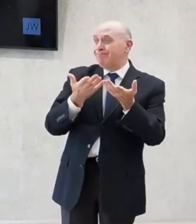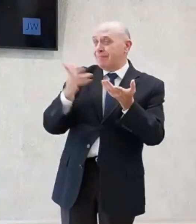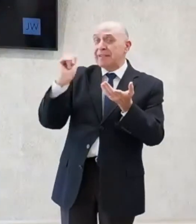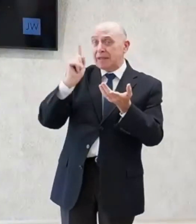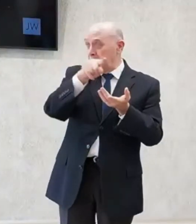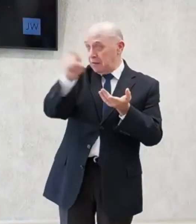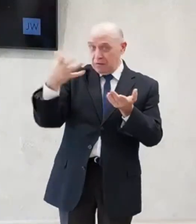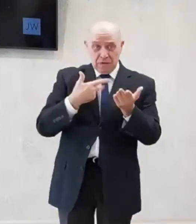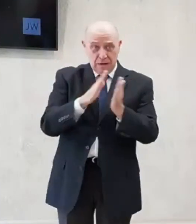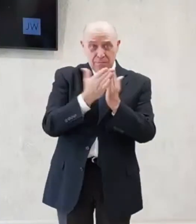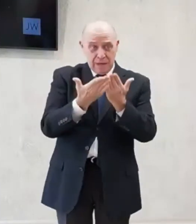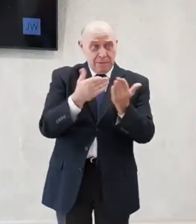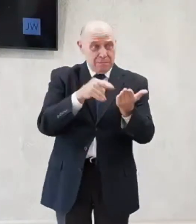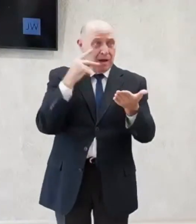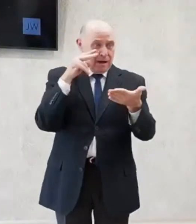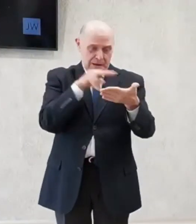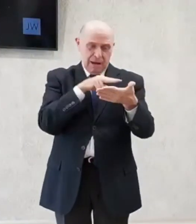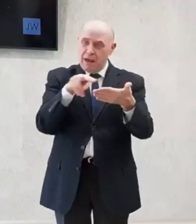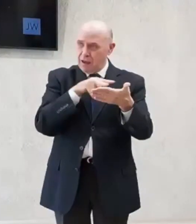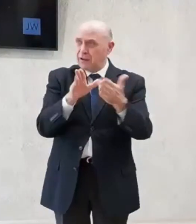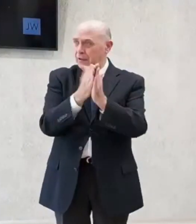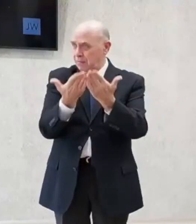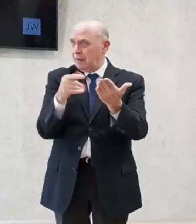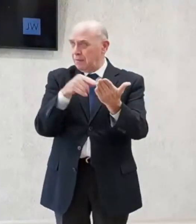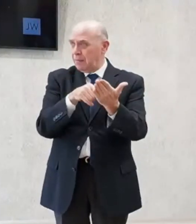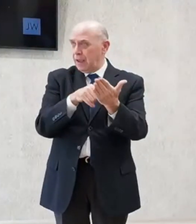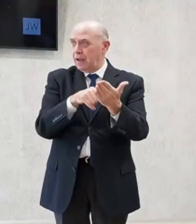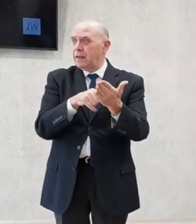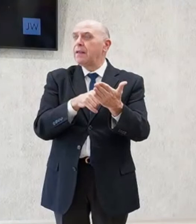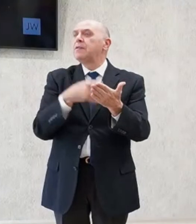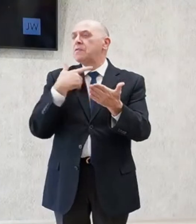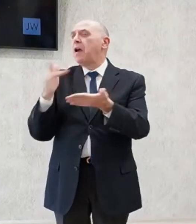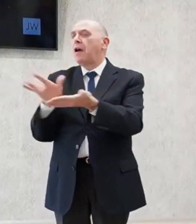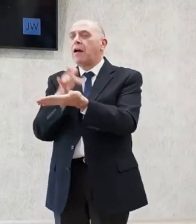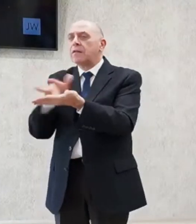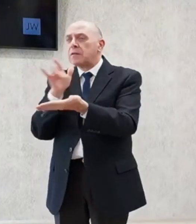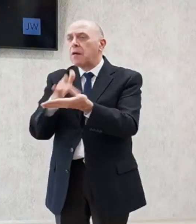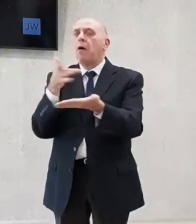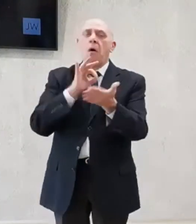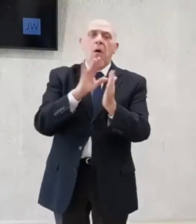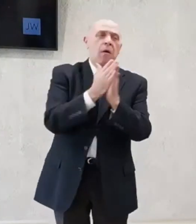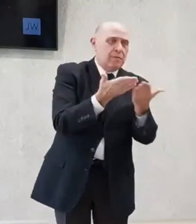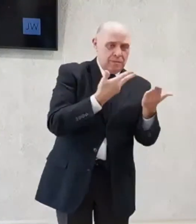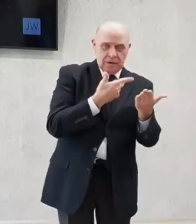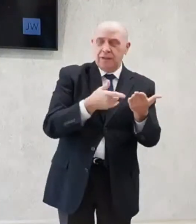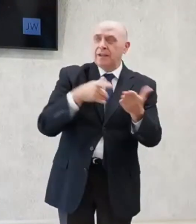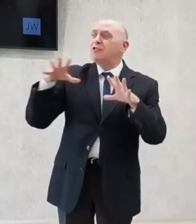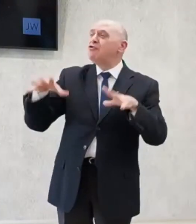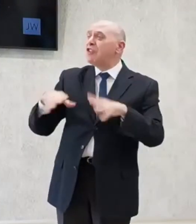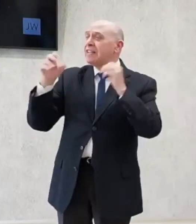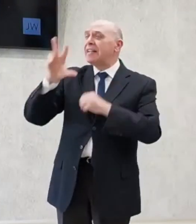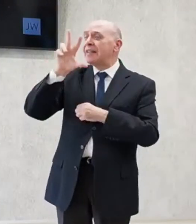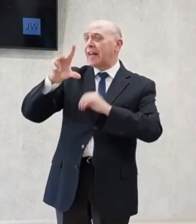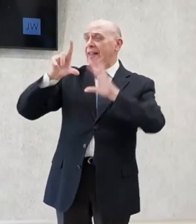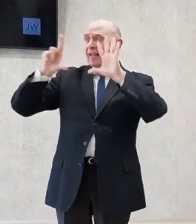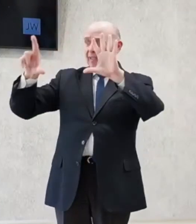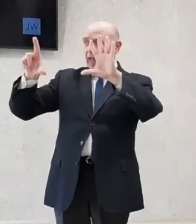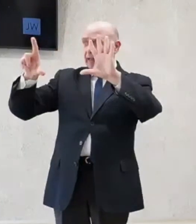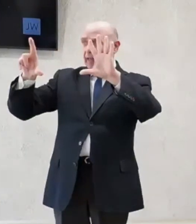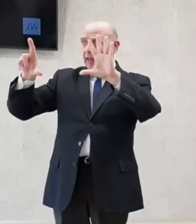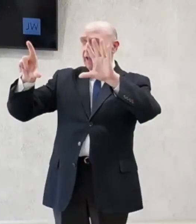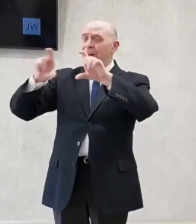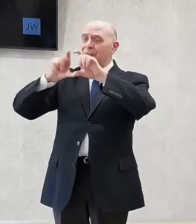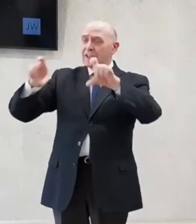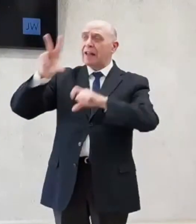se avete la vostra copia della Bibbia ad aprirla sia essere elettronica o cartacea in Genesi al capitolo 37 i